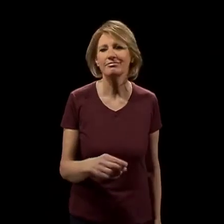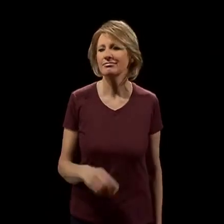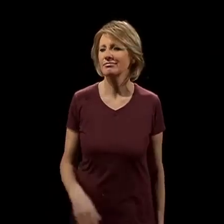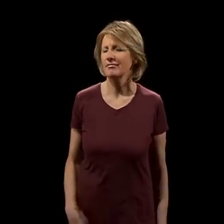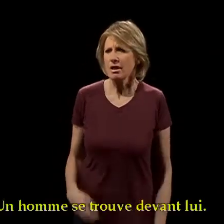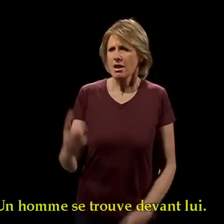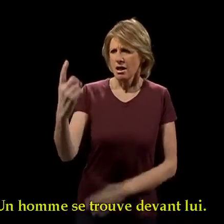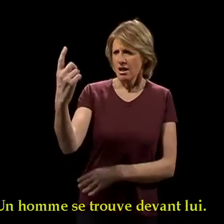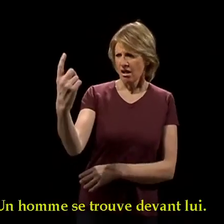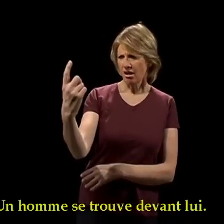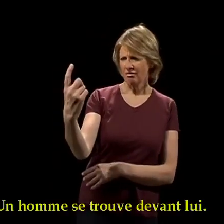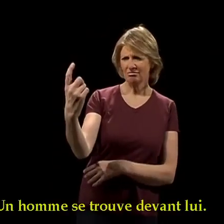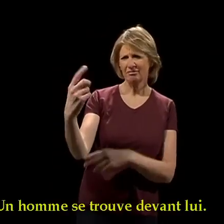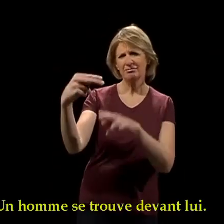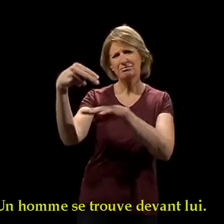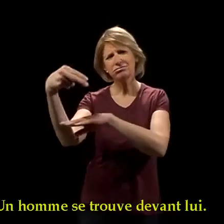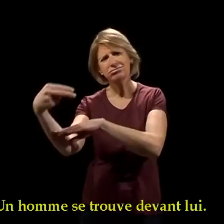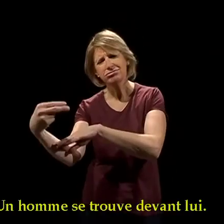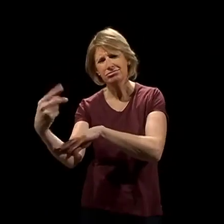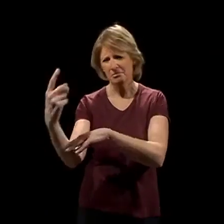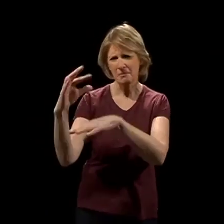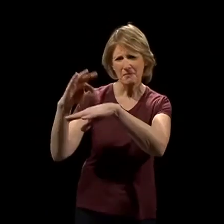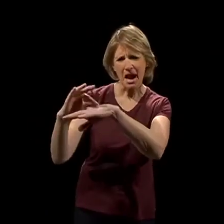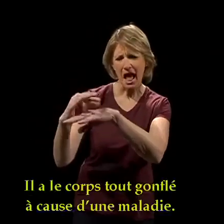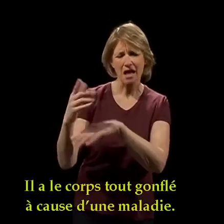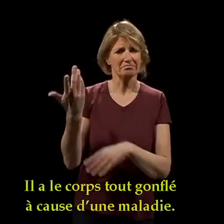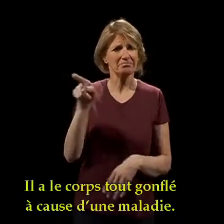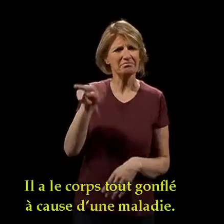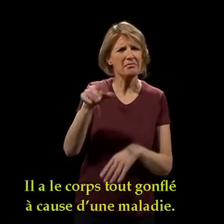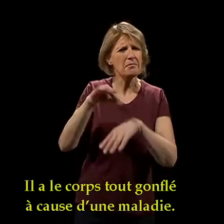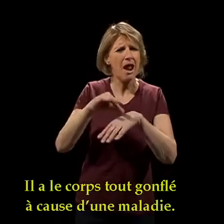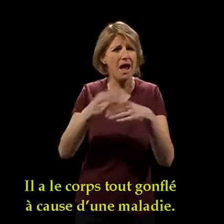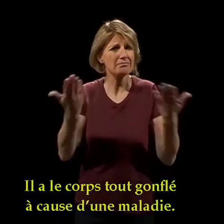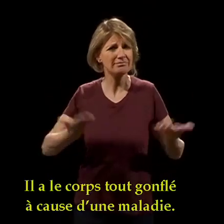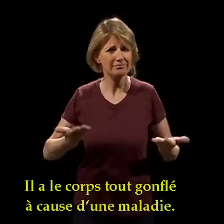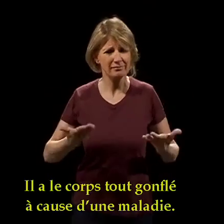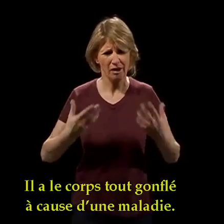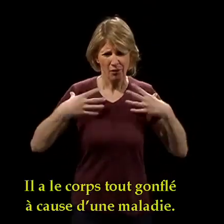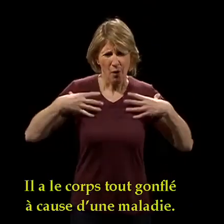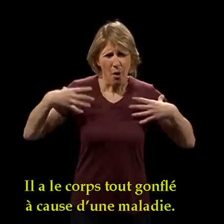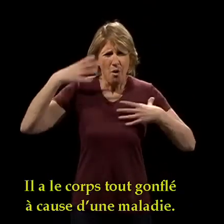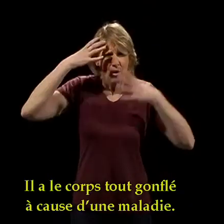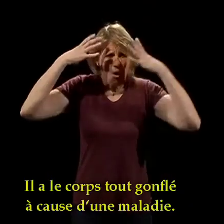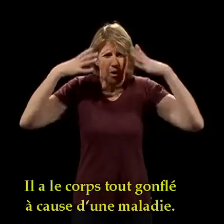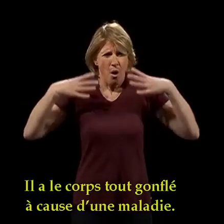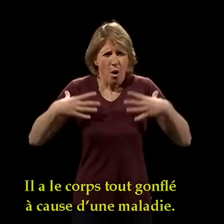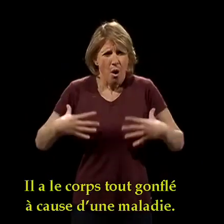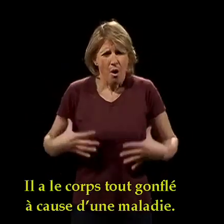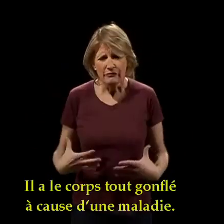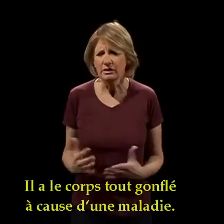Un homme se trouve devant lui. Il a le corps tout gonflé à cause d'une maladie.